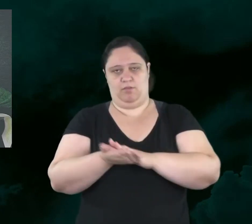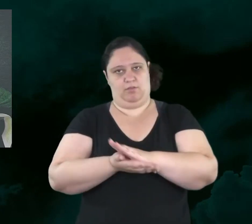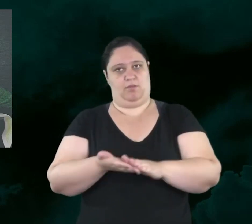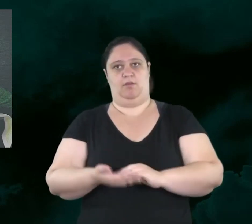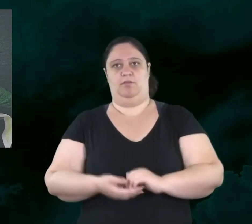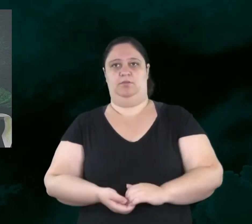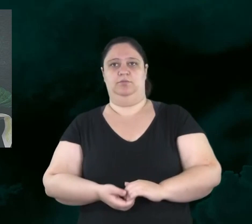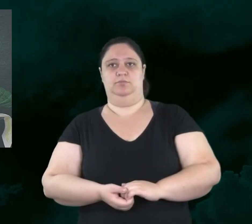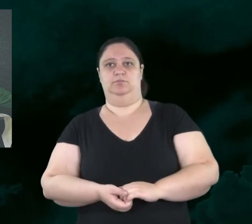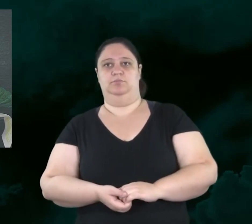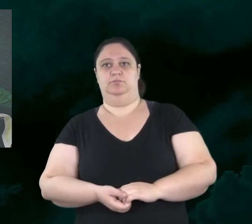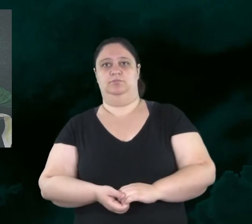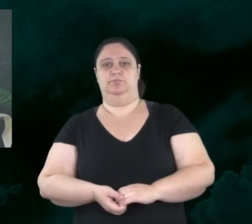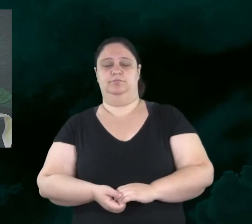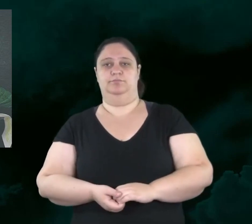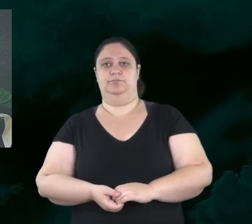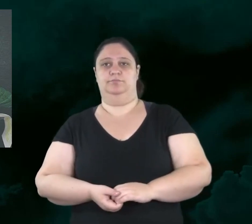que